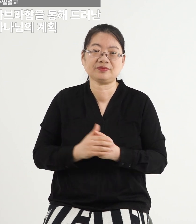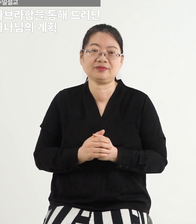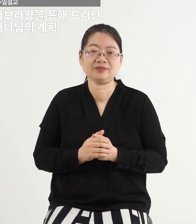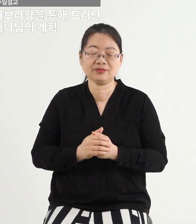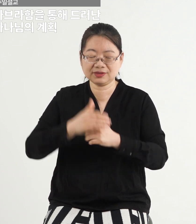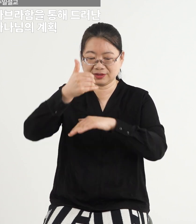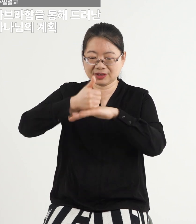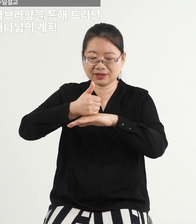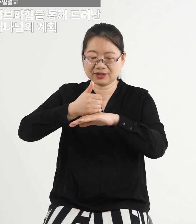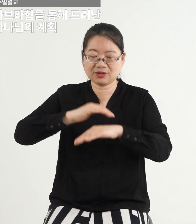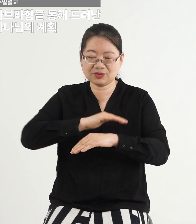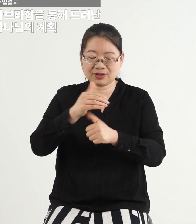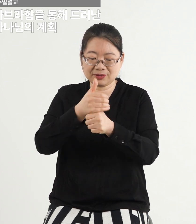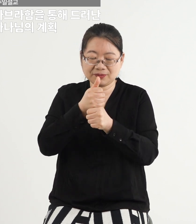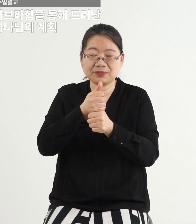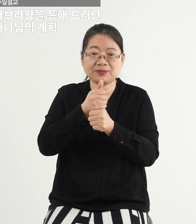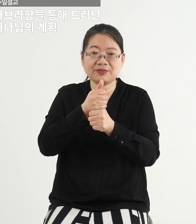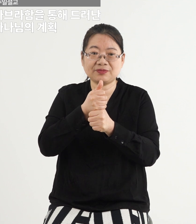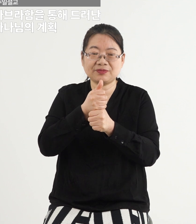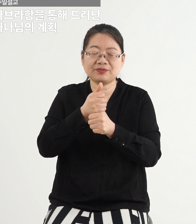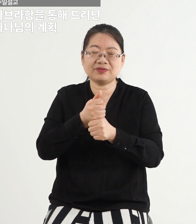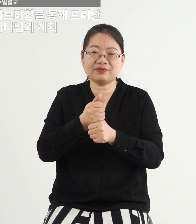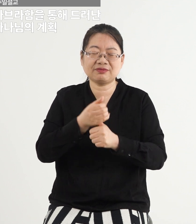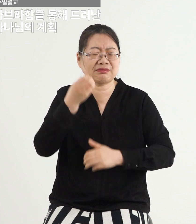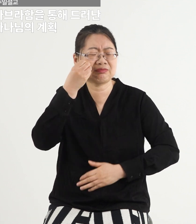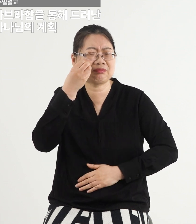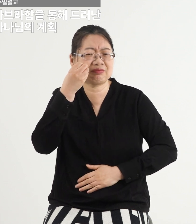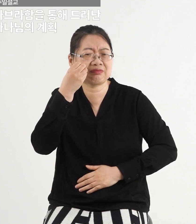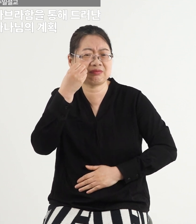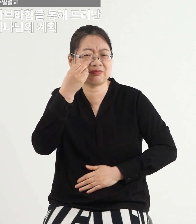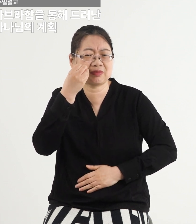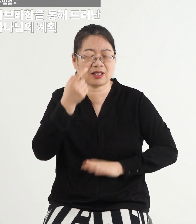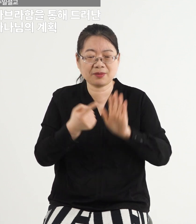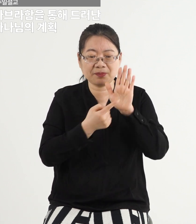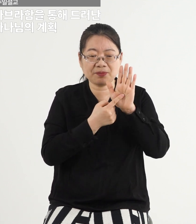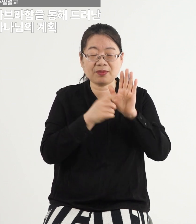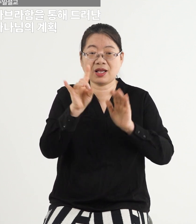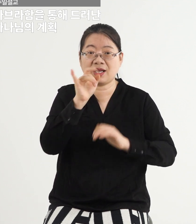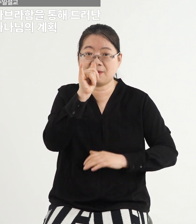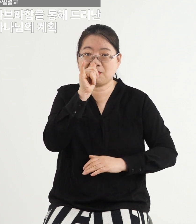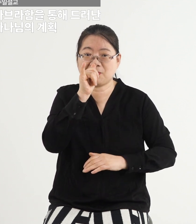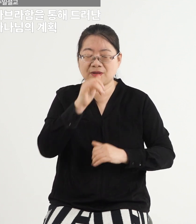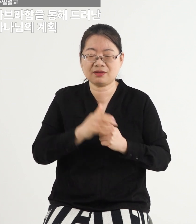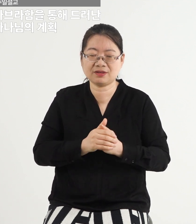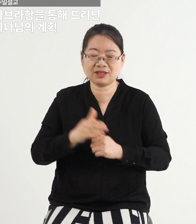여기 마지막 우리가 붙들어야 될 아주 이상한 표현 하나가 뭐냐면